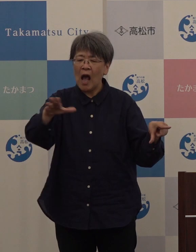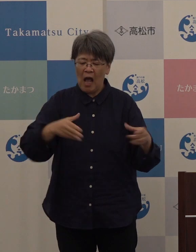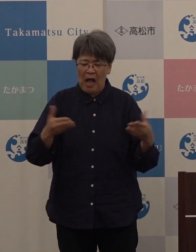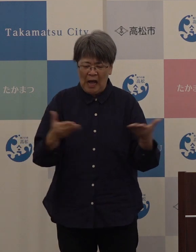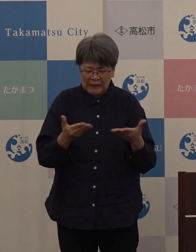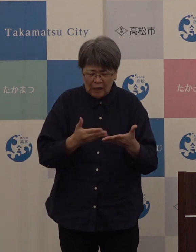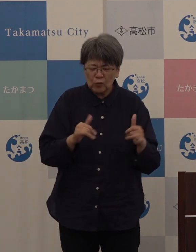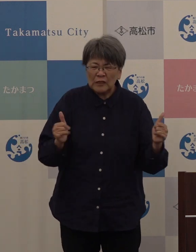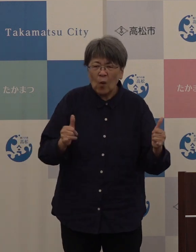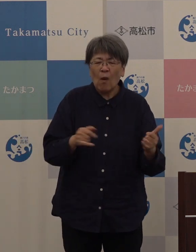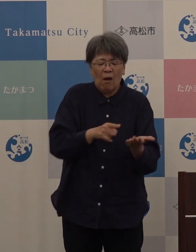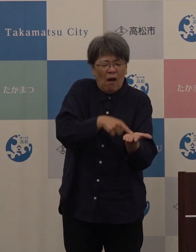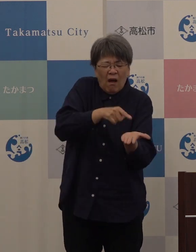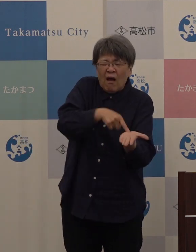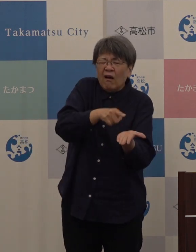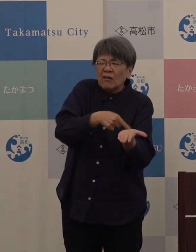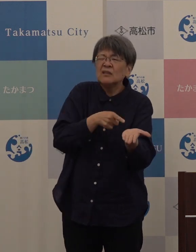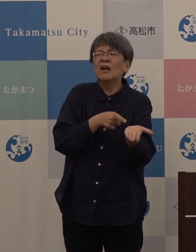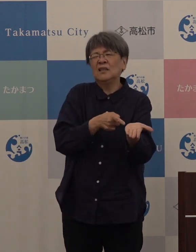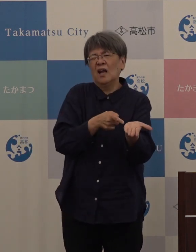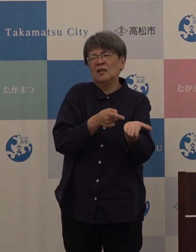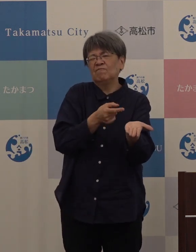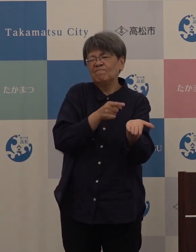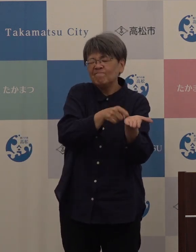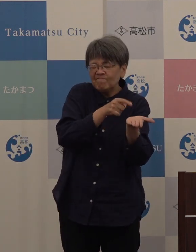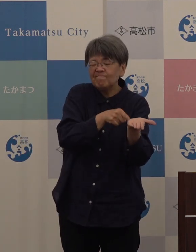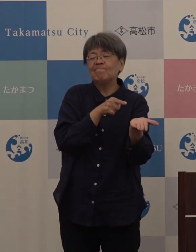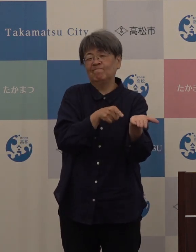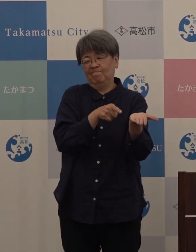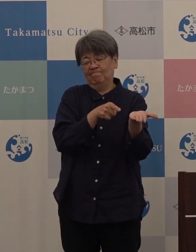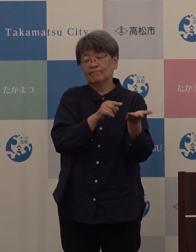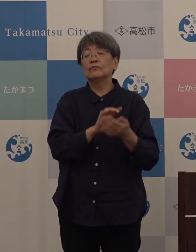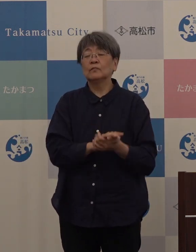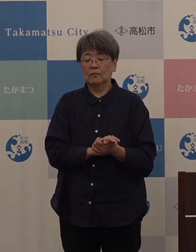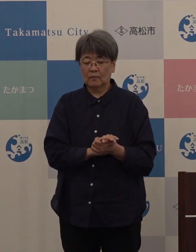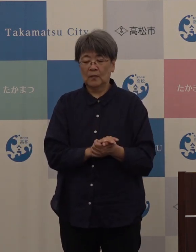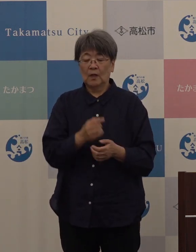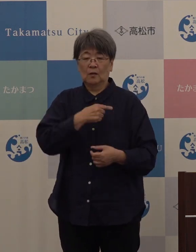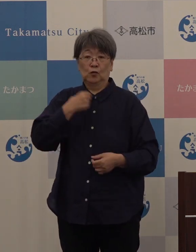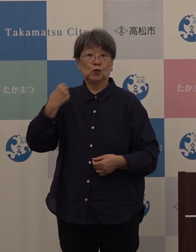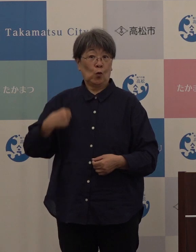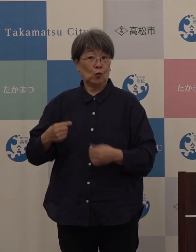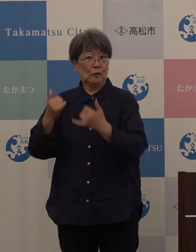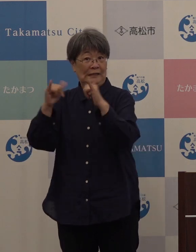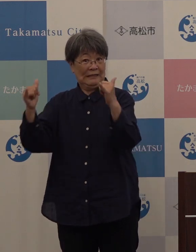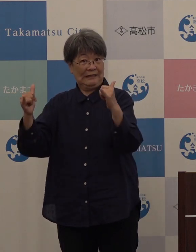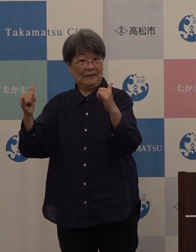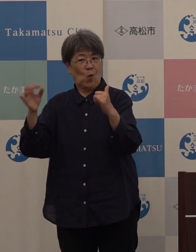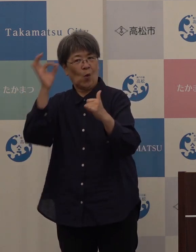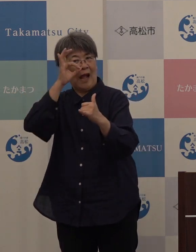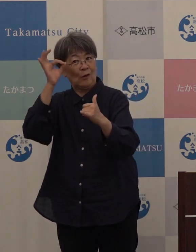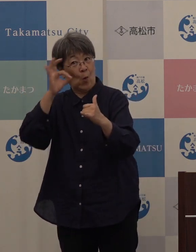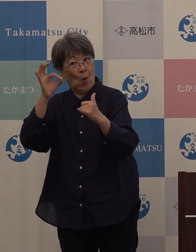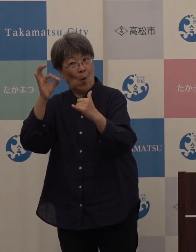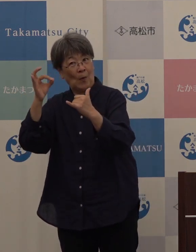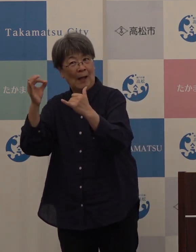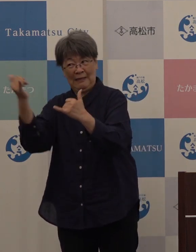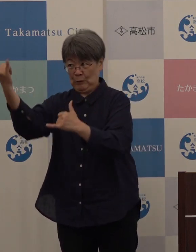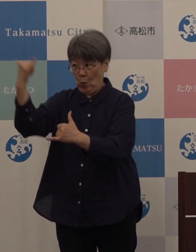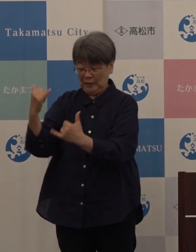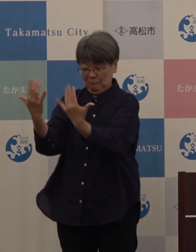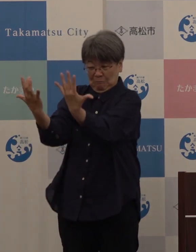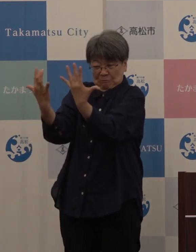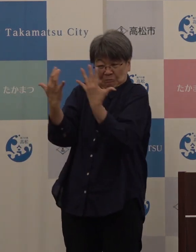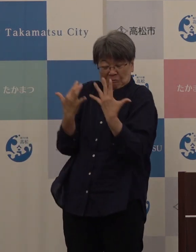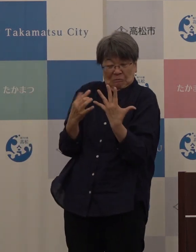足に苦労しておるということも伺っておるところでございます。中国人観光客がまた急に増えるということになりますと、宿